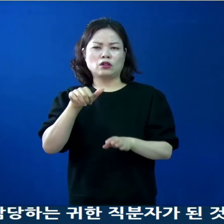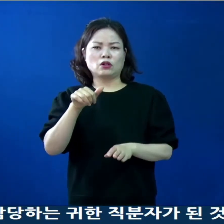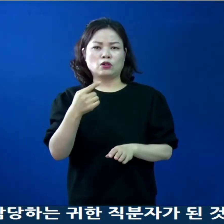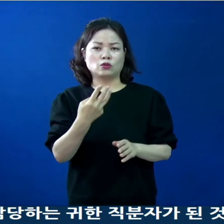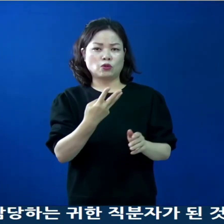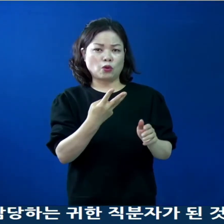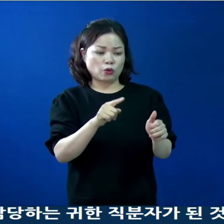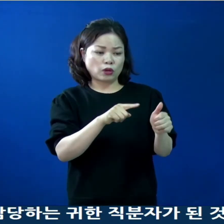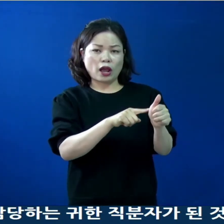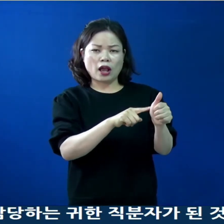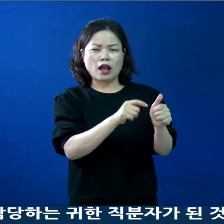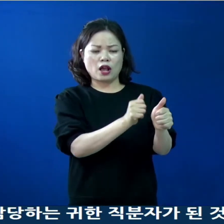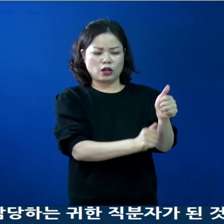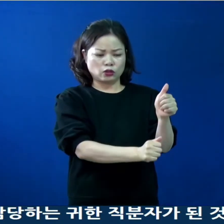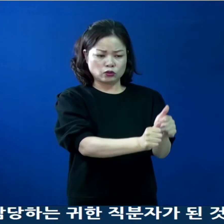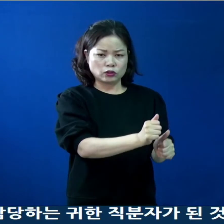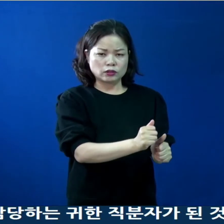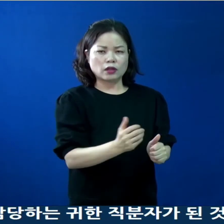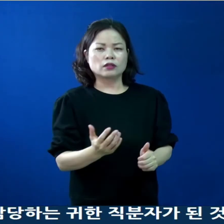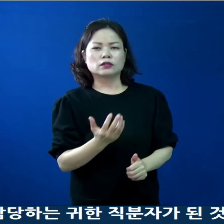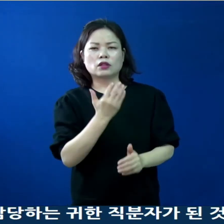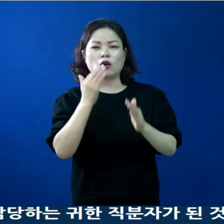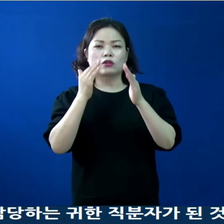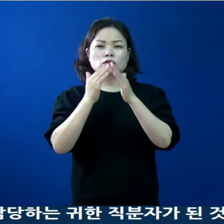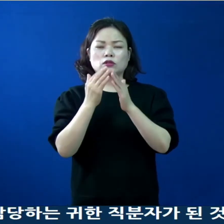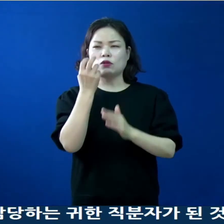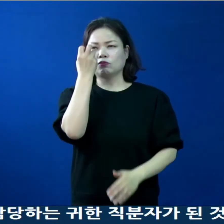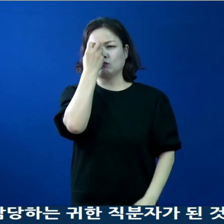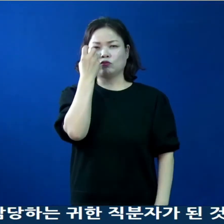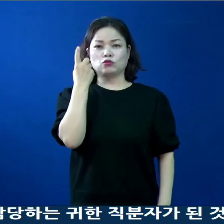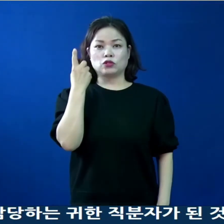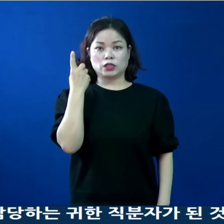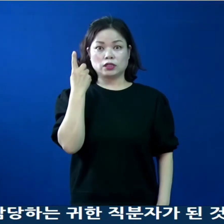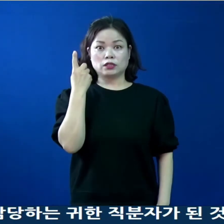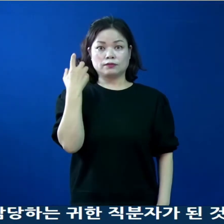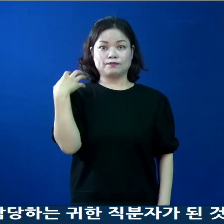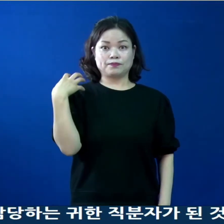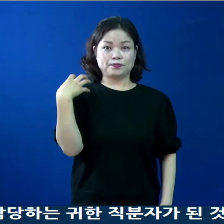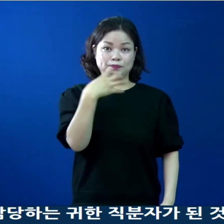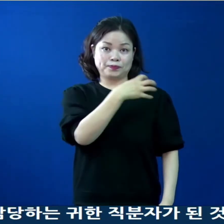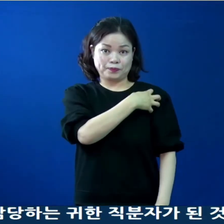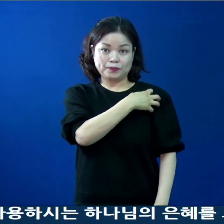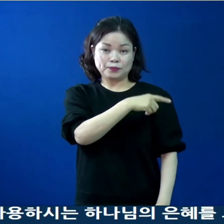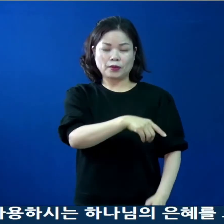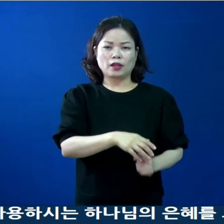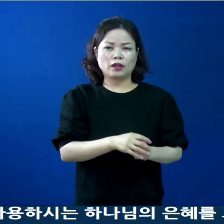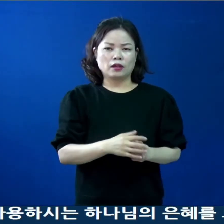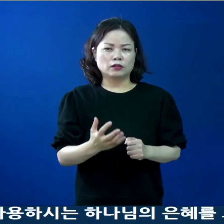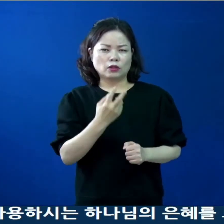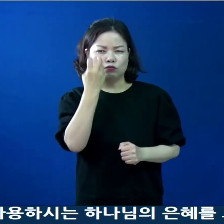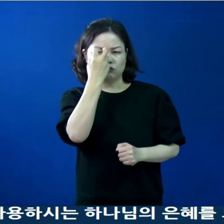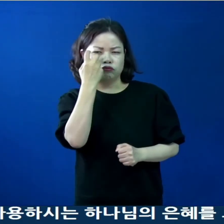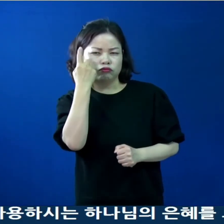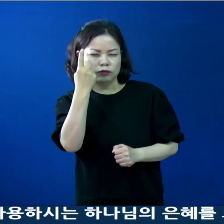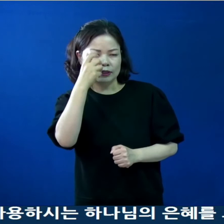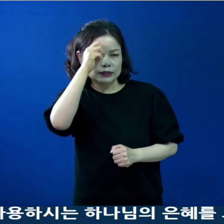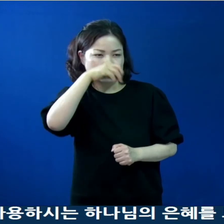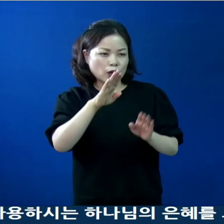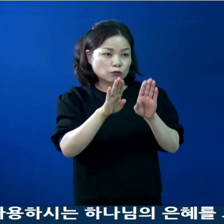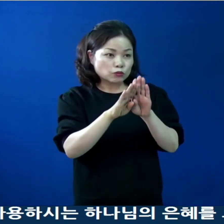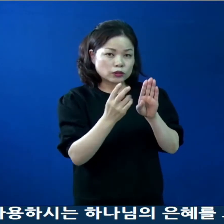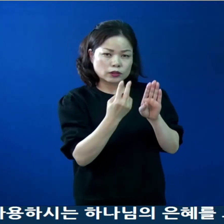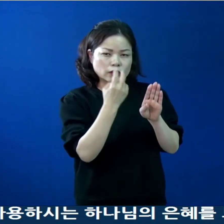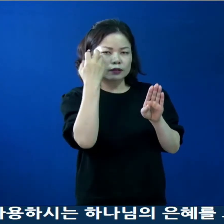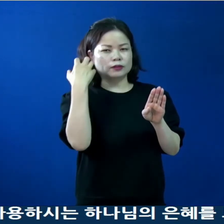족속이 바로 성전 문지기의 역할을 감당했다라고 나오고 있습니다. 성전 문지기의 역할은 단순히 성전의 문을 지키는